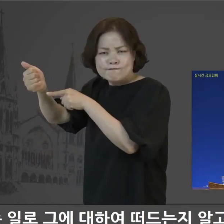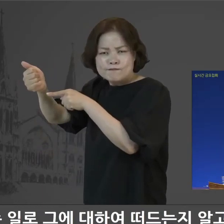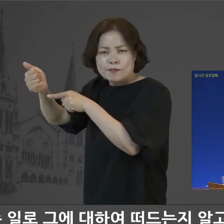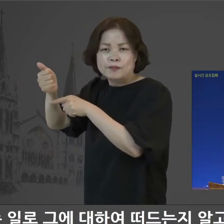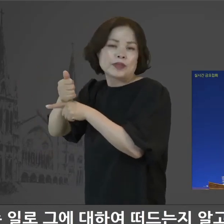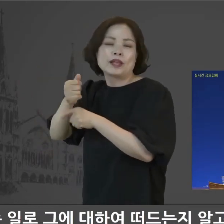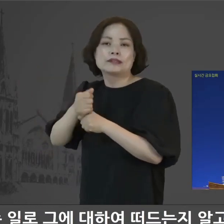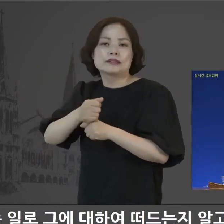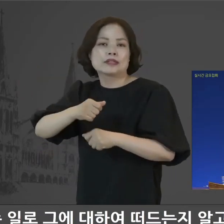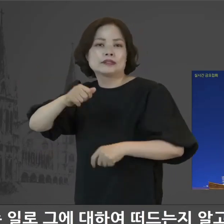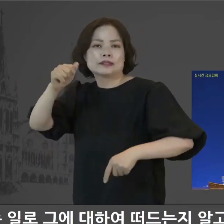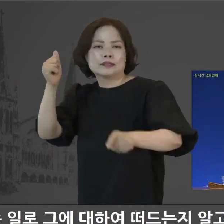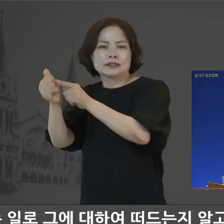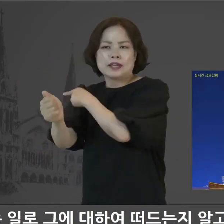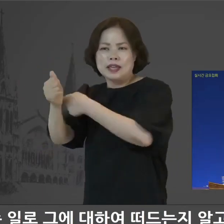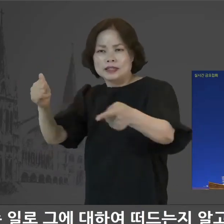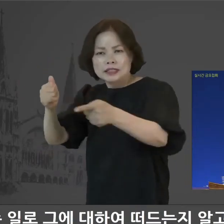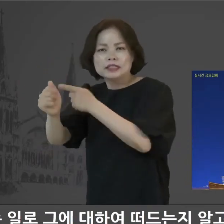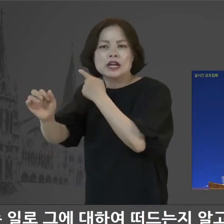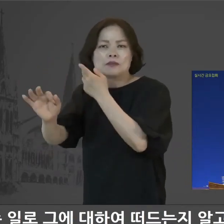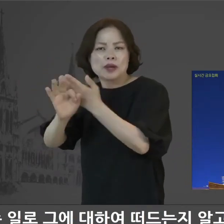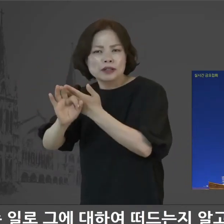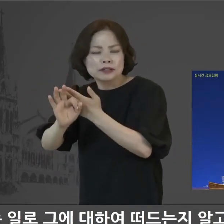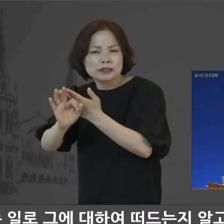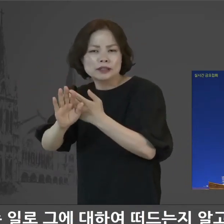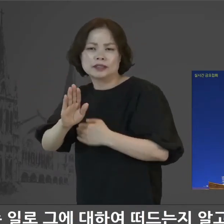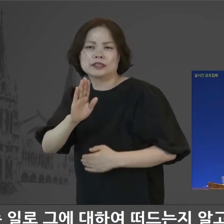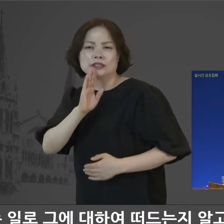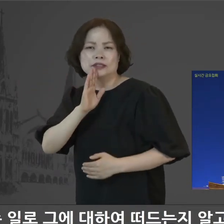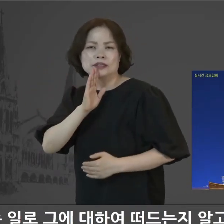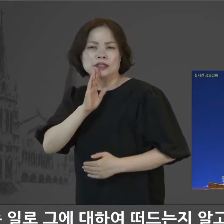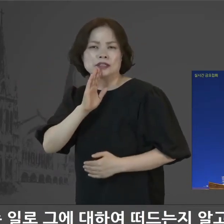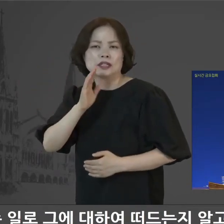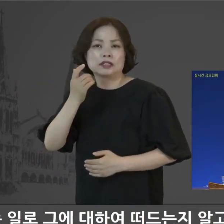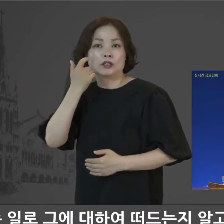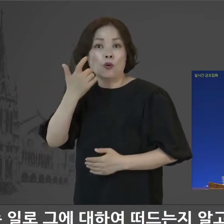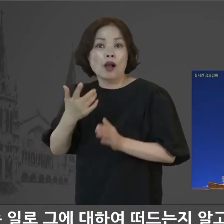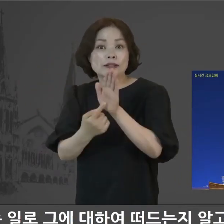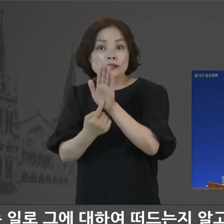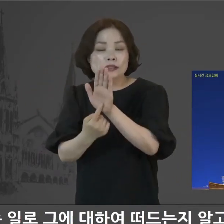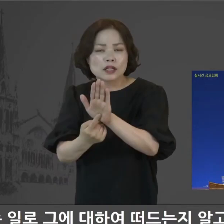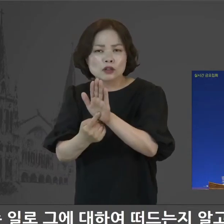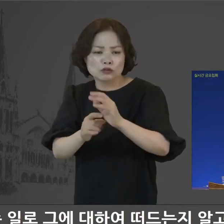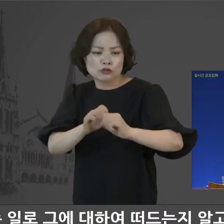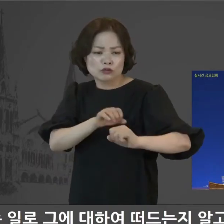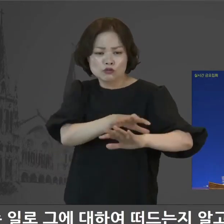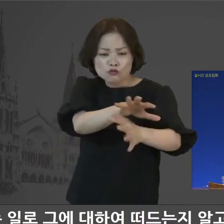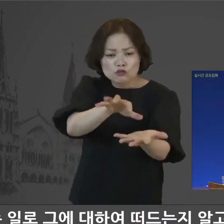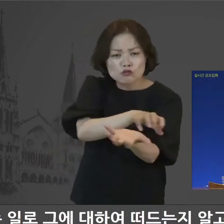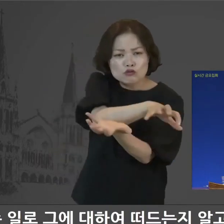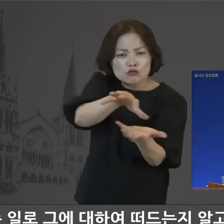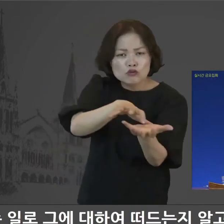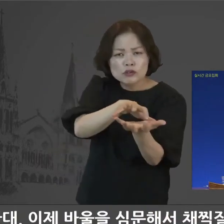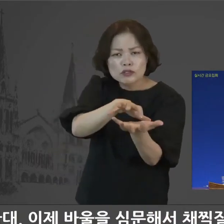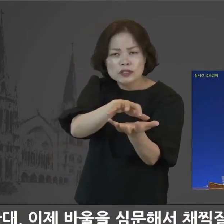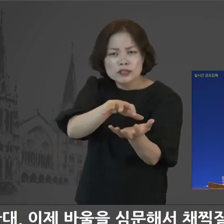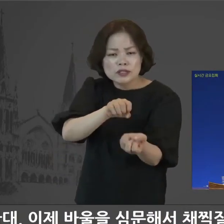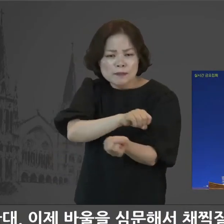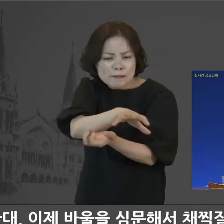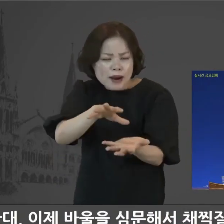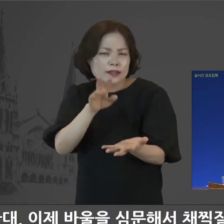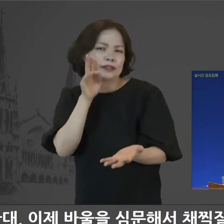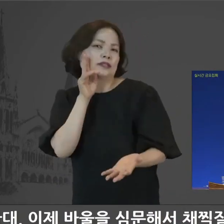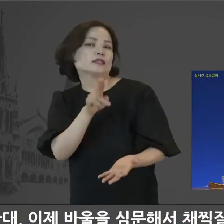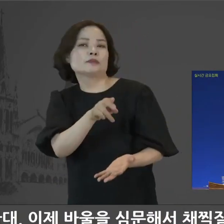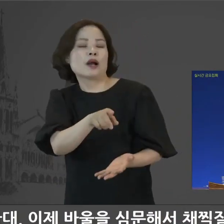이제 그 채찍질해서 신문을 하면 도대체 이제 진상이 밝혀지리라. 그리고 또 저렇게 군중들이 떠들어대니까 군중들의